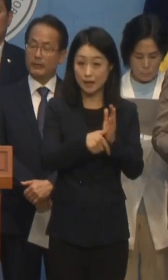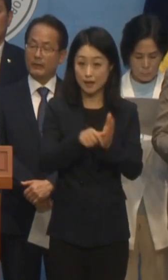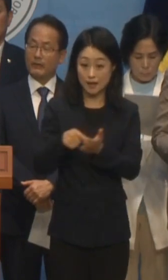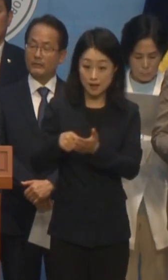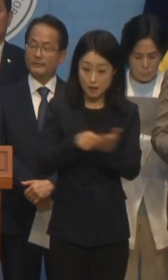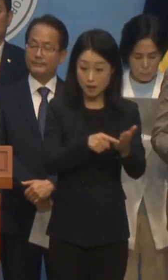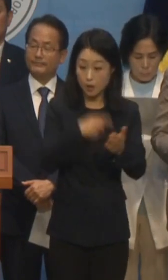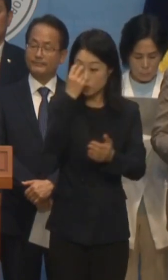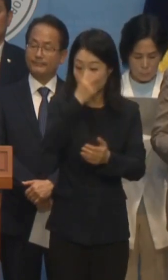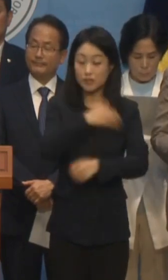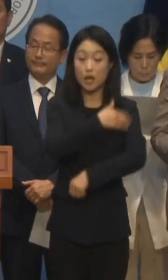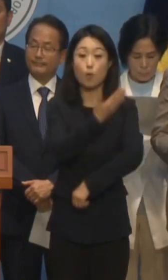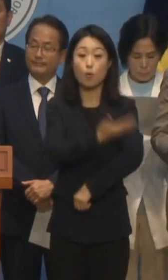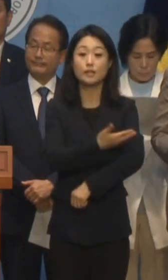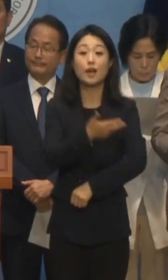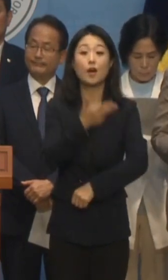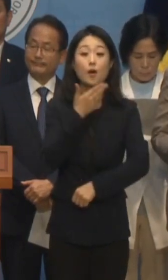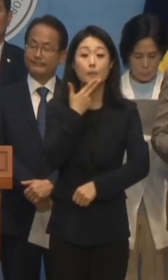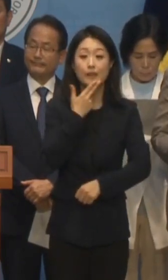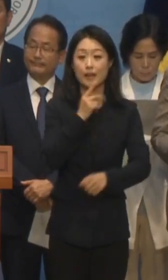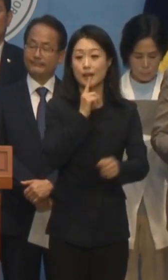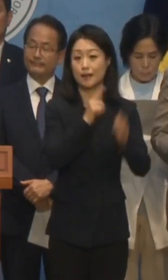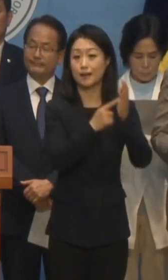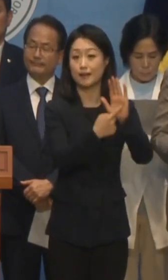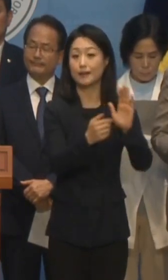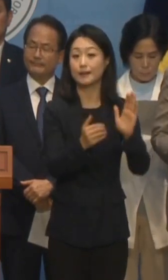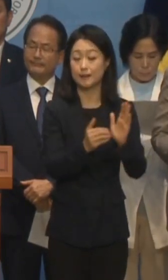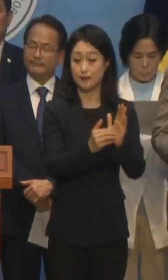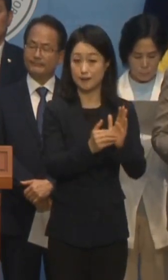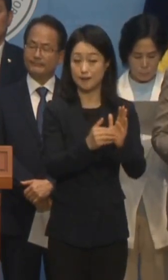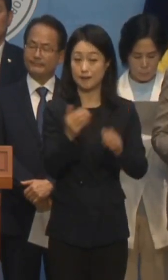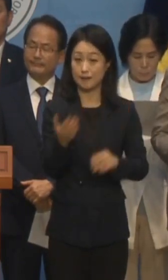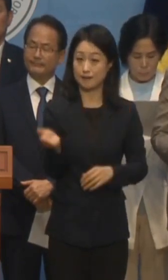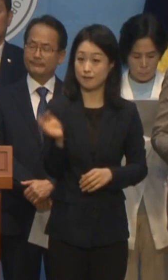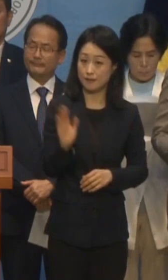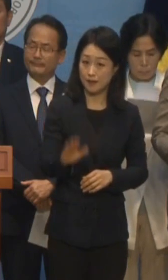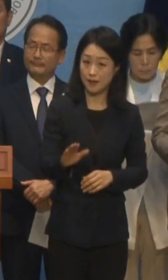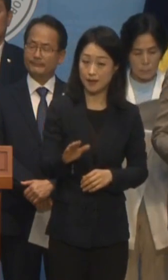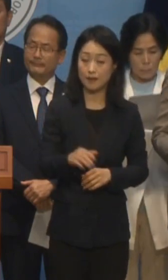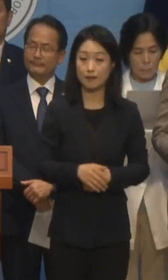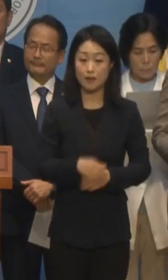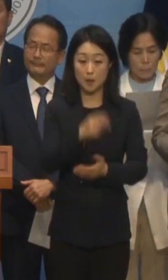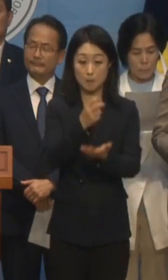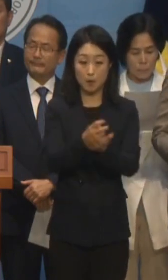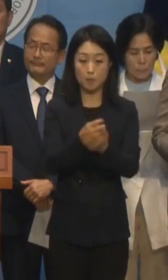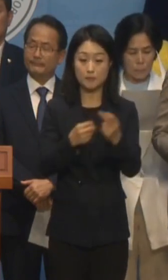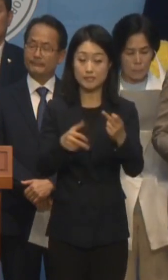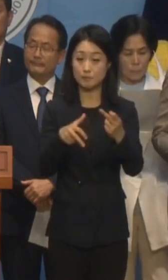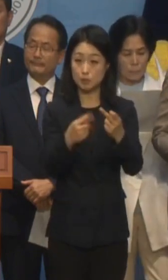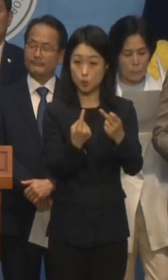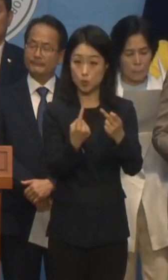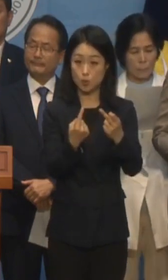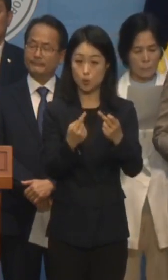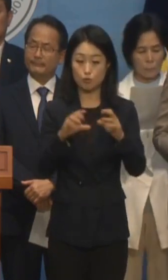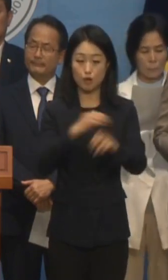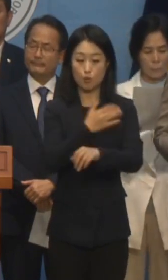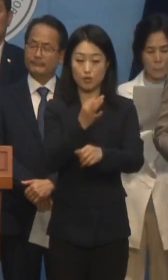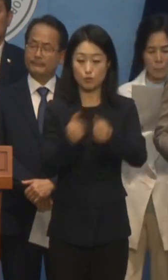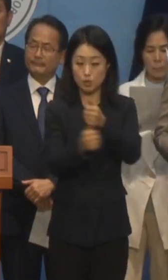권한이 없다고 주장하기도 했습니다. 그러나 권익위법 제12조 권익위 기능